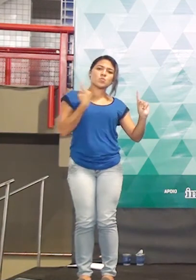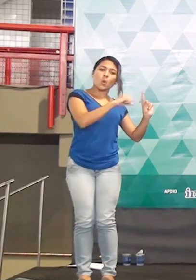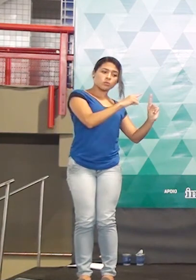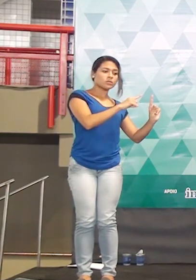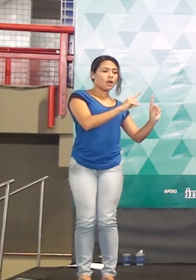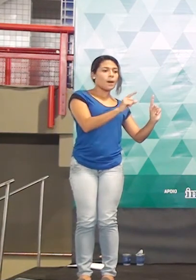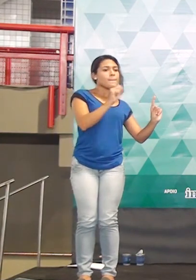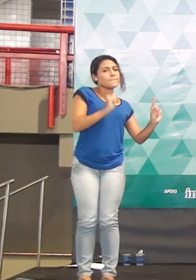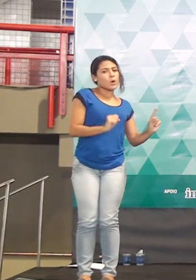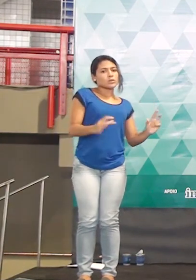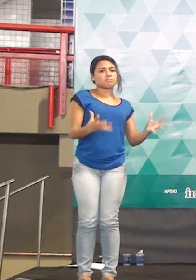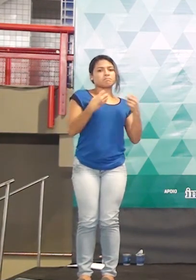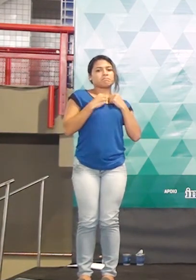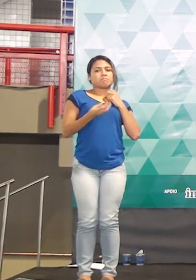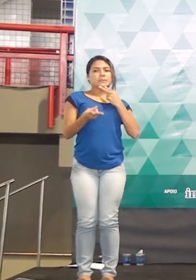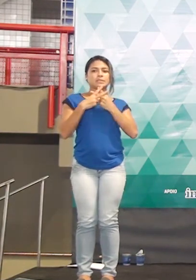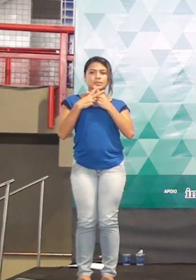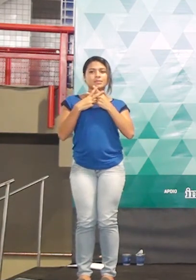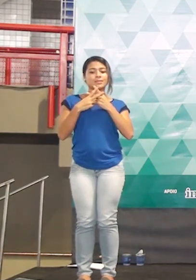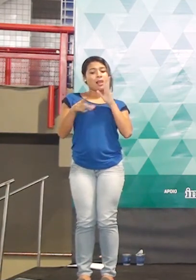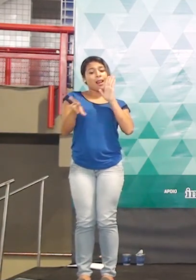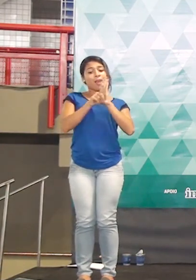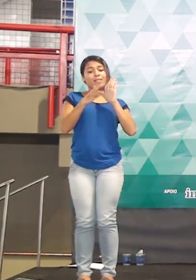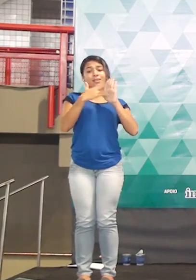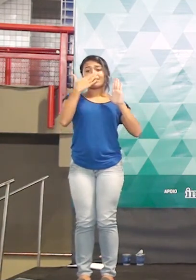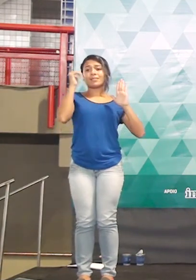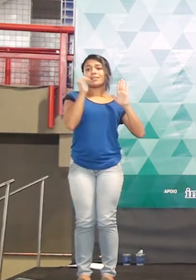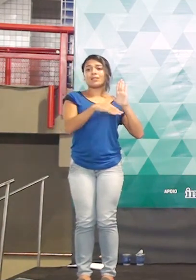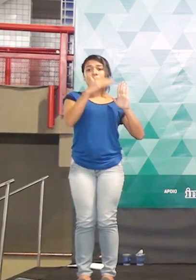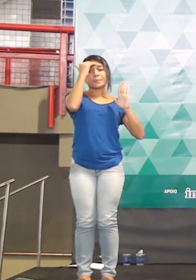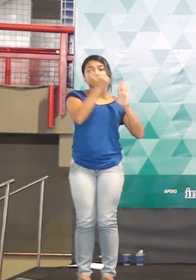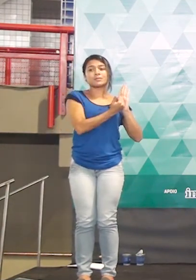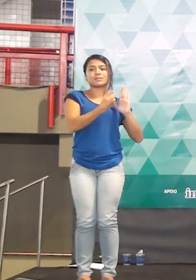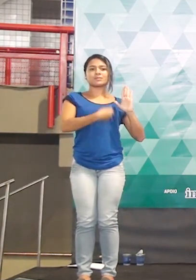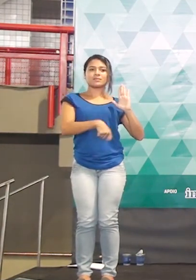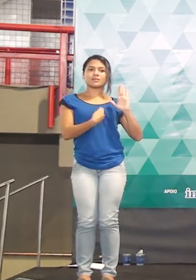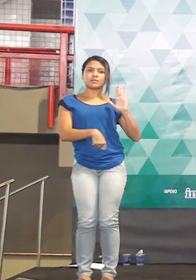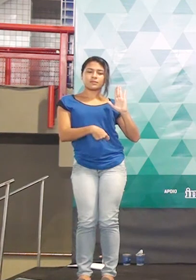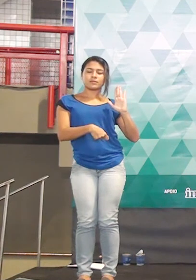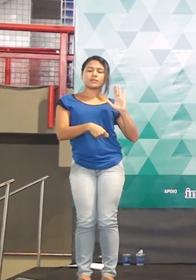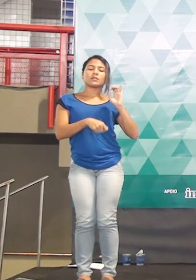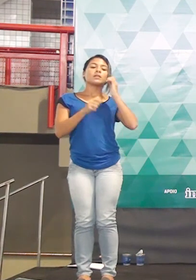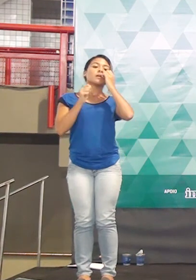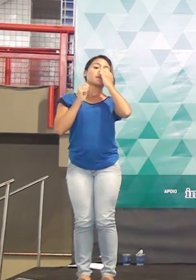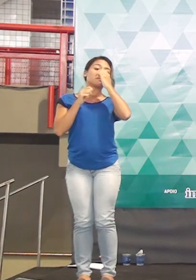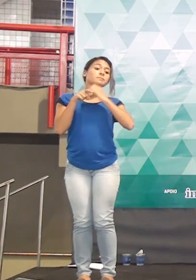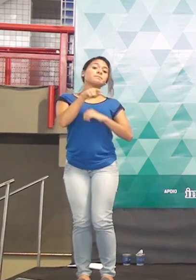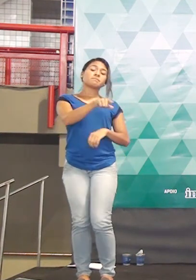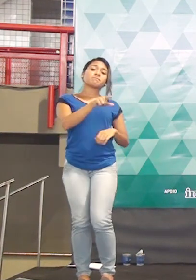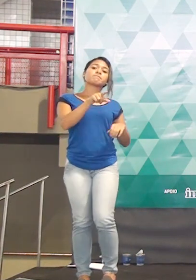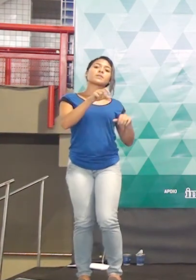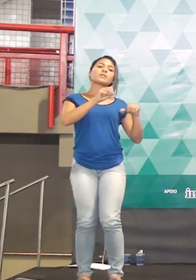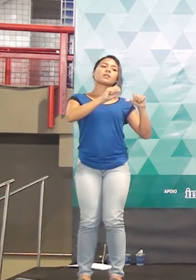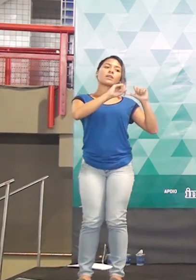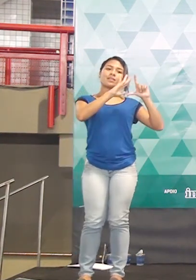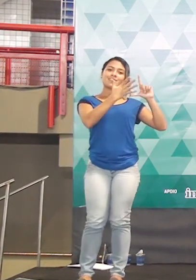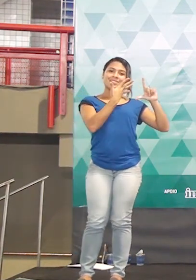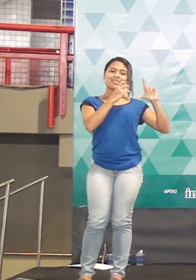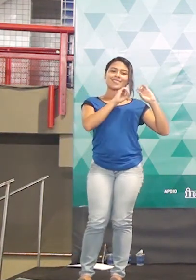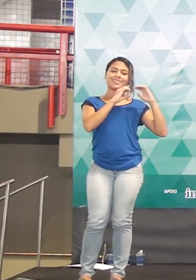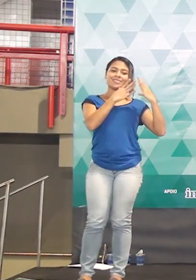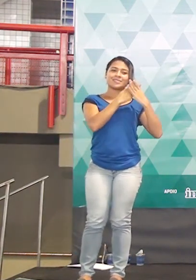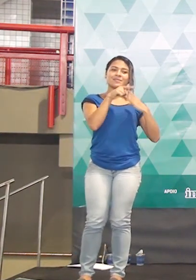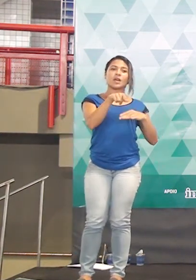da religião que ela possua. Então, se você manjar esse primeiro slide nosso, ele faz o